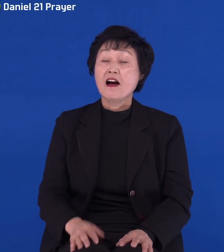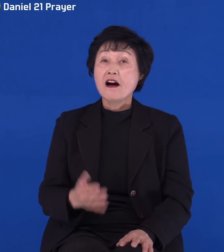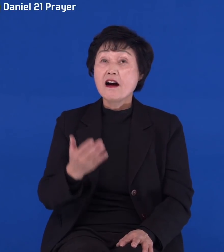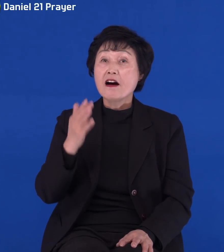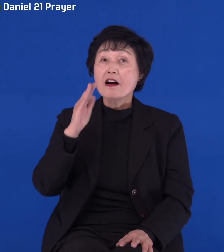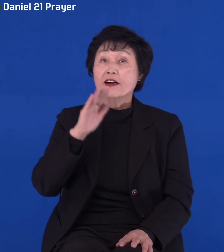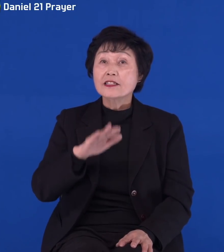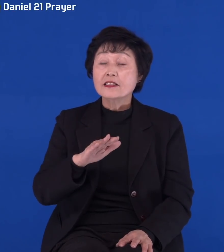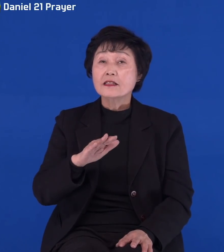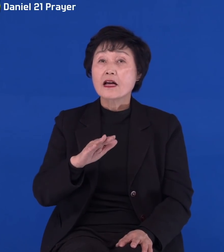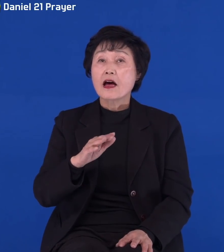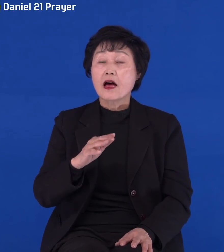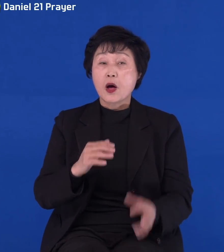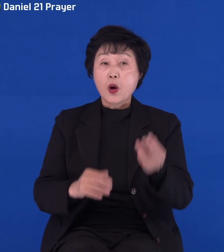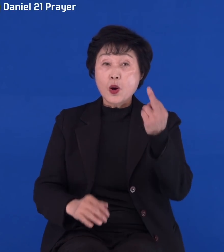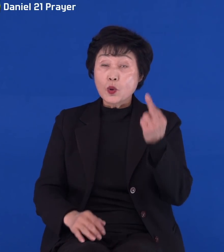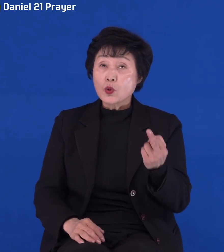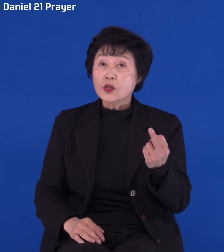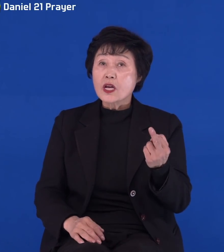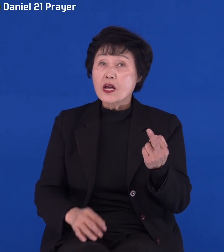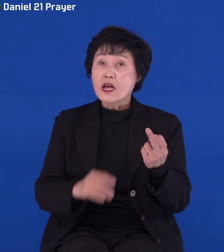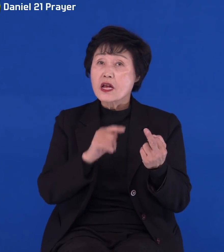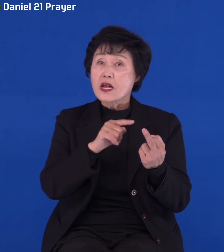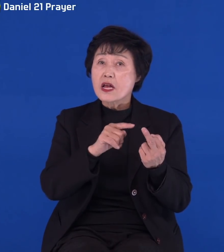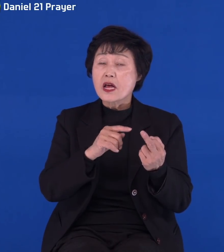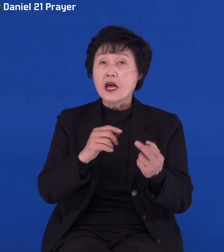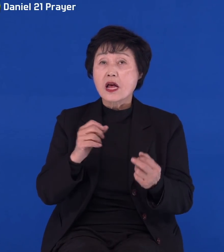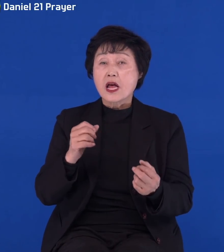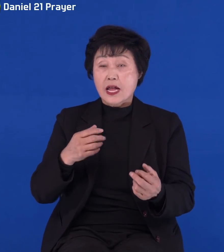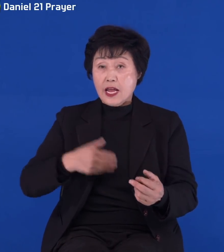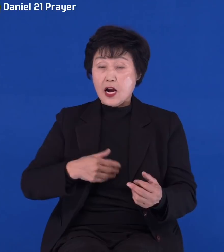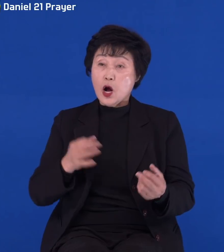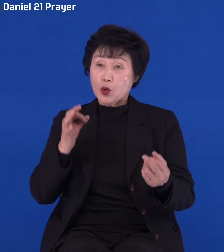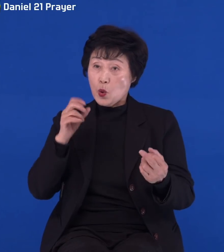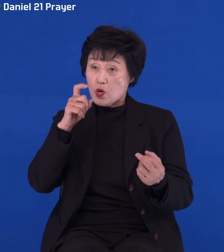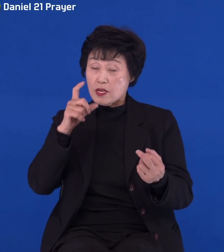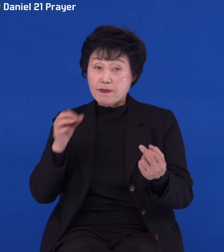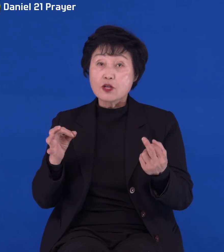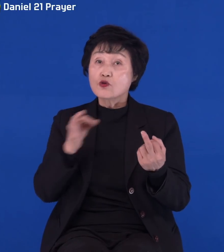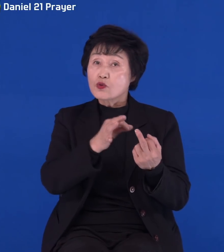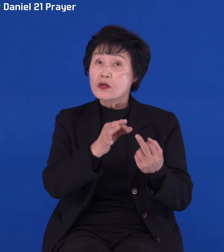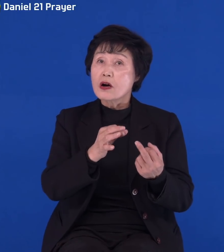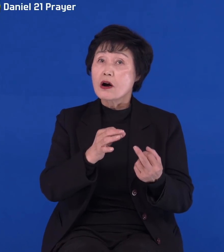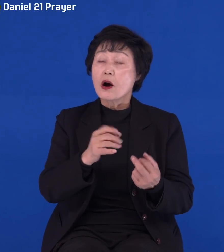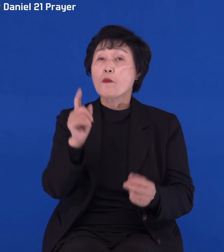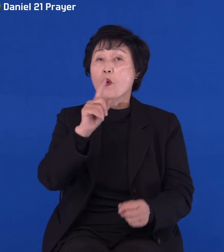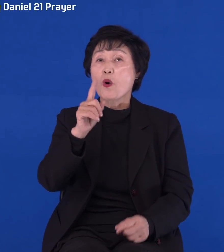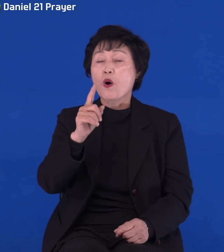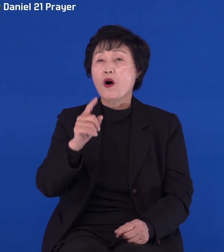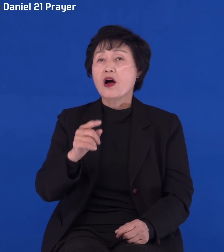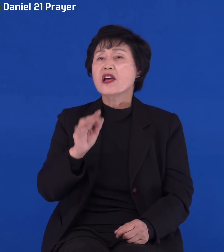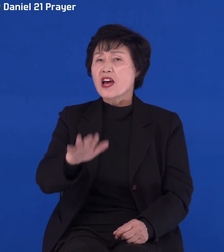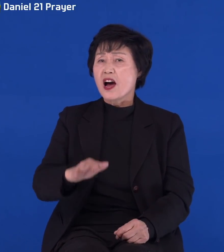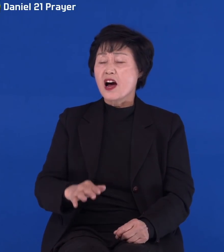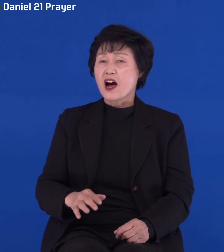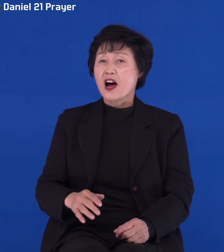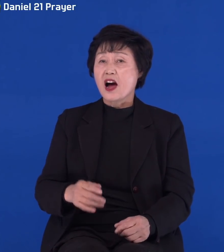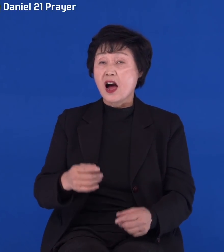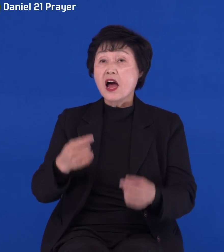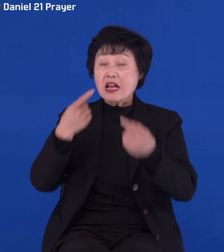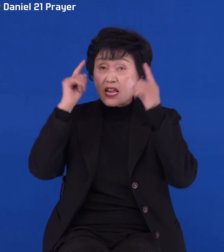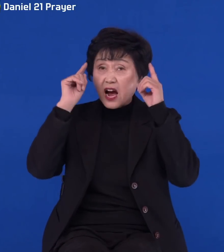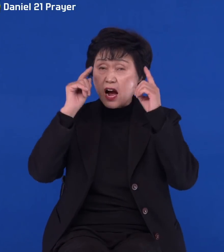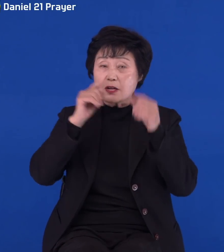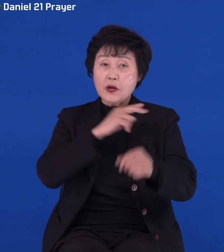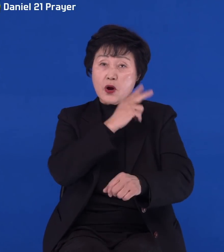그런데 제 동생이 갑자기 제가 용돈을 주니까 형 어떻게 돼? 야, 공대 가서 자격증만 따도 아르바이트 하면 돈이 달라.